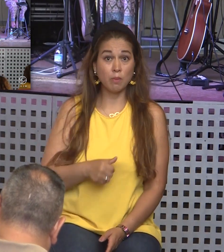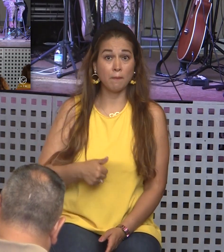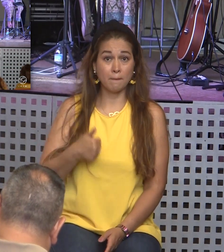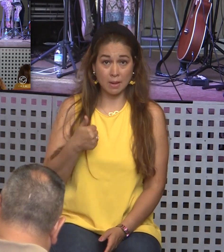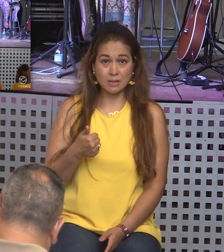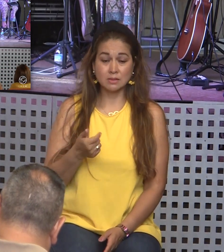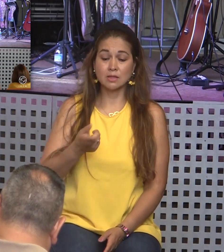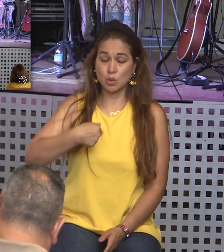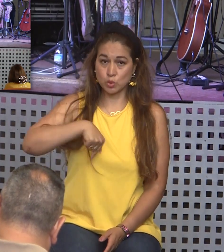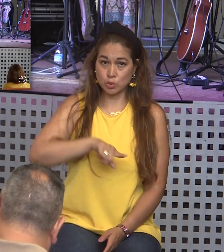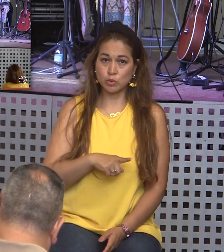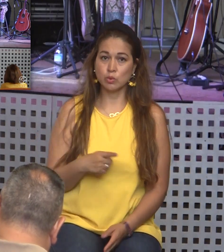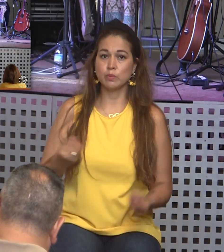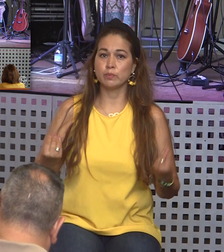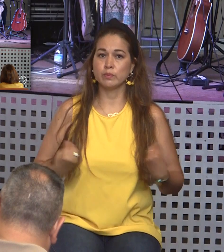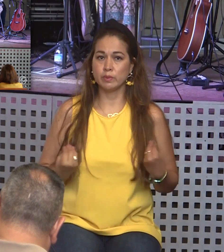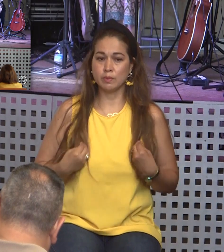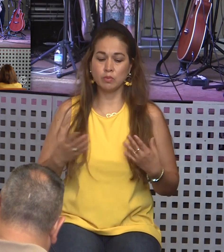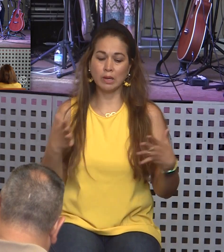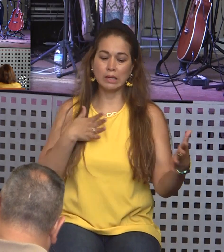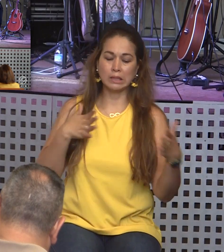mejor nos va a ir.